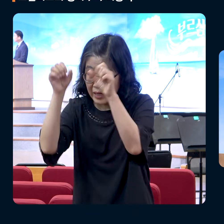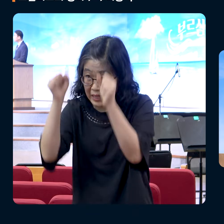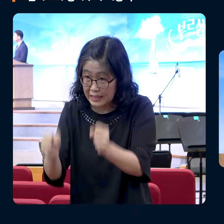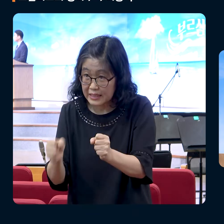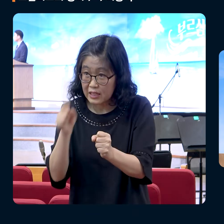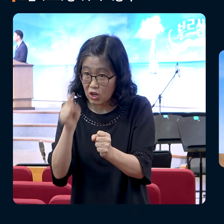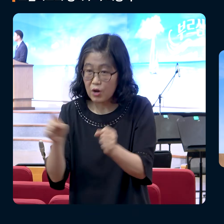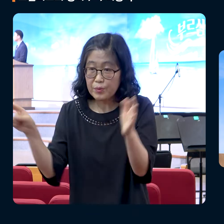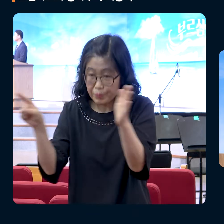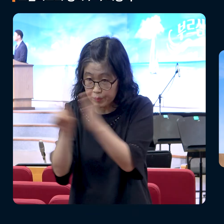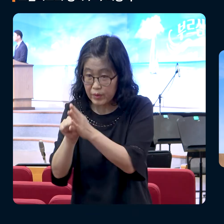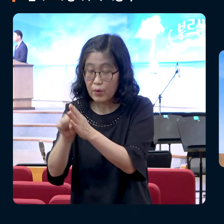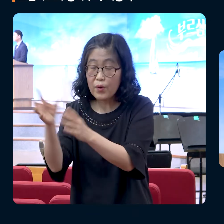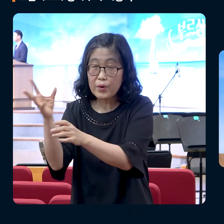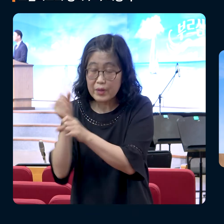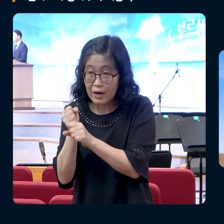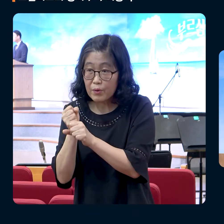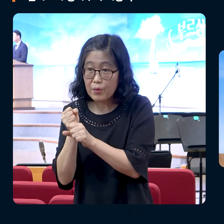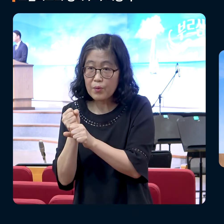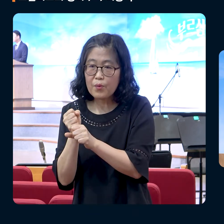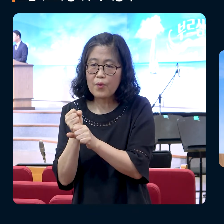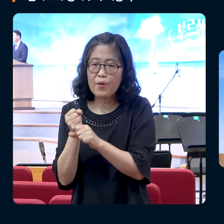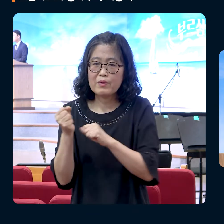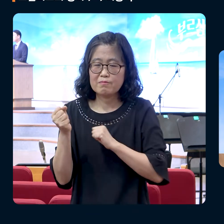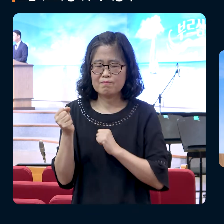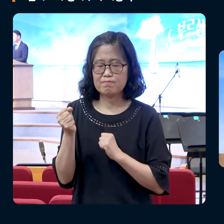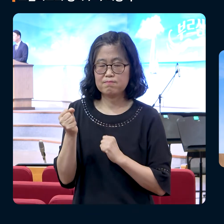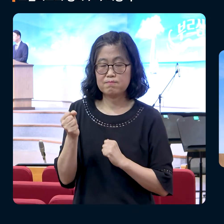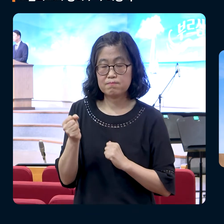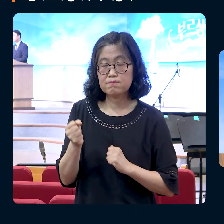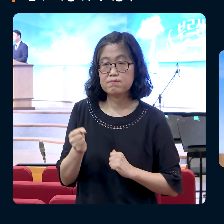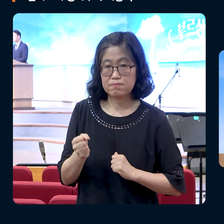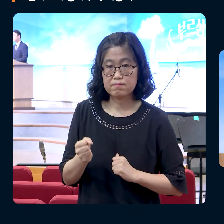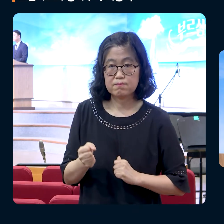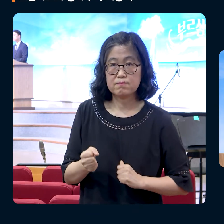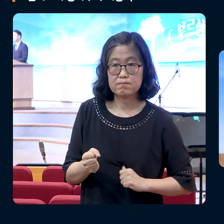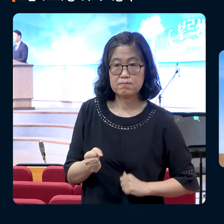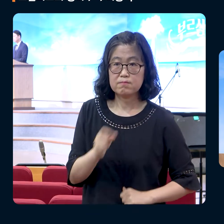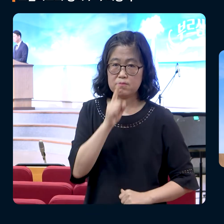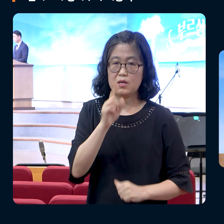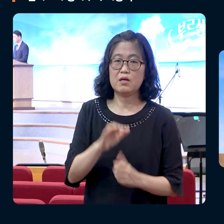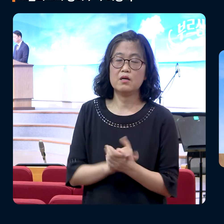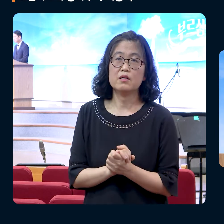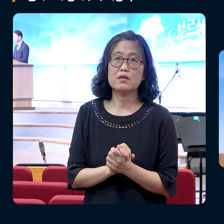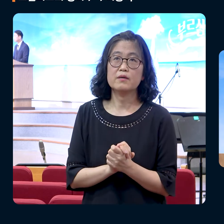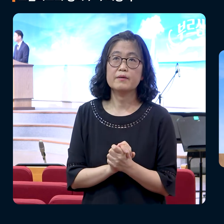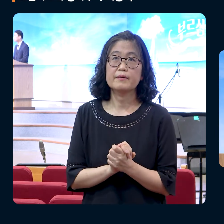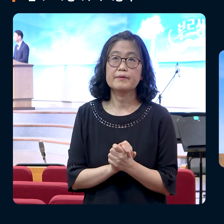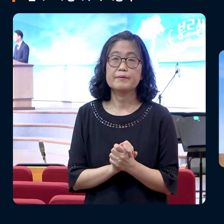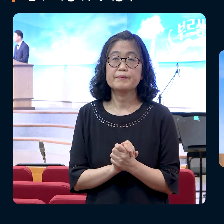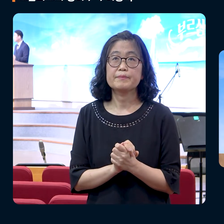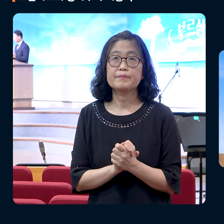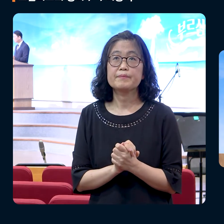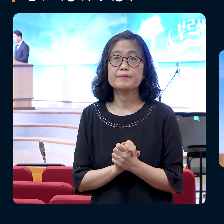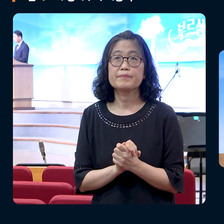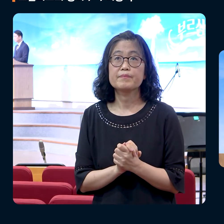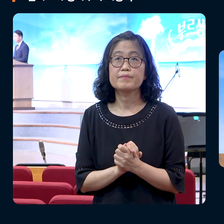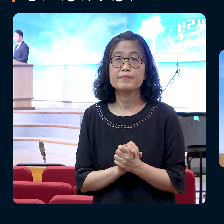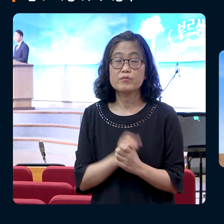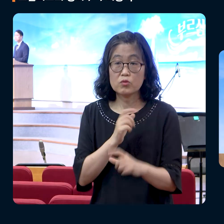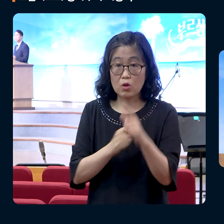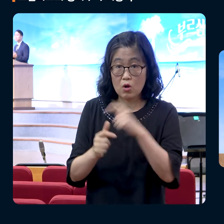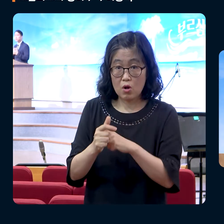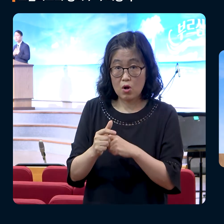그 신뢰를 가지고 그 시간을 버텼다라고 오늘 본문은 우리에게 이야기해 주고 있는 것입니다. 더